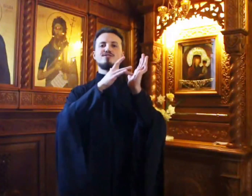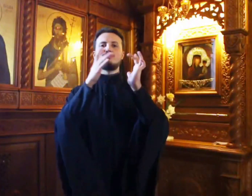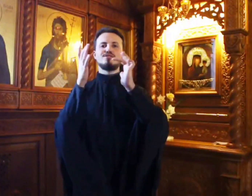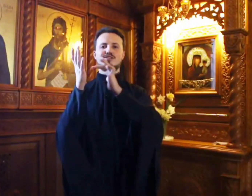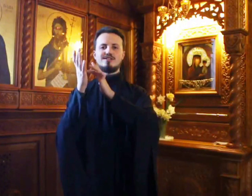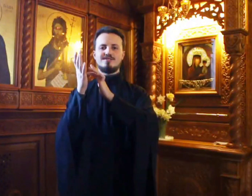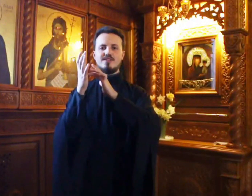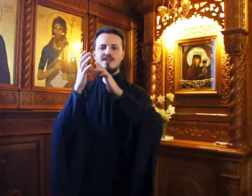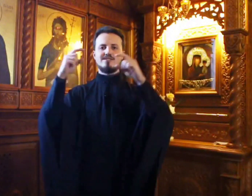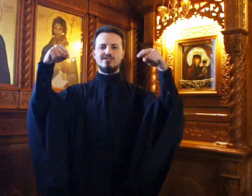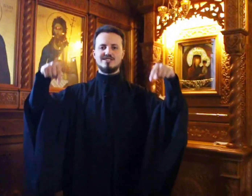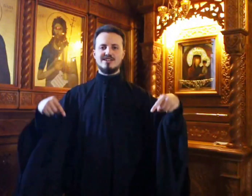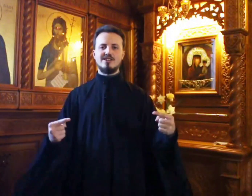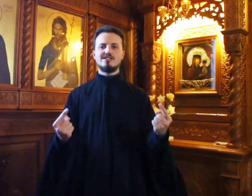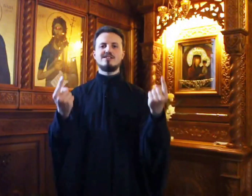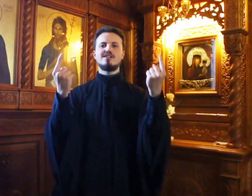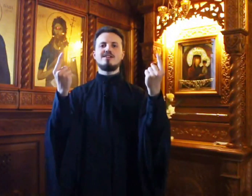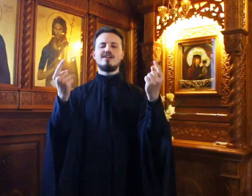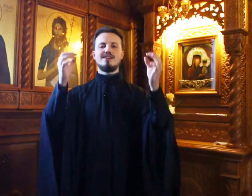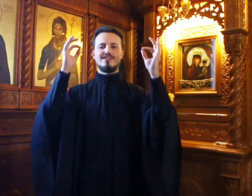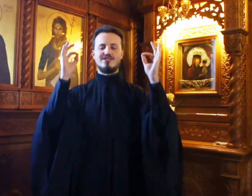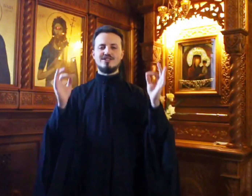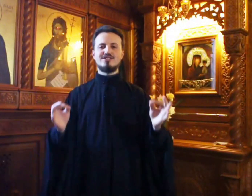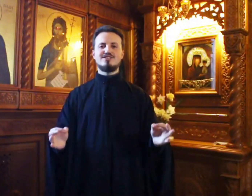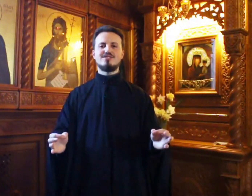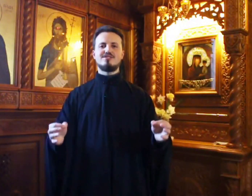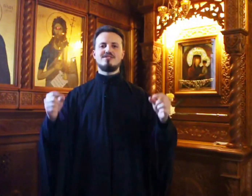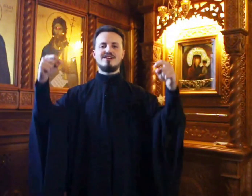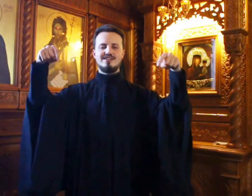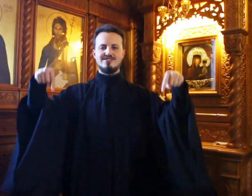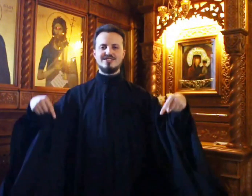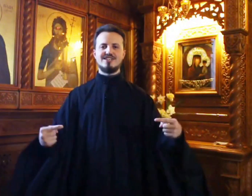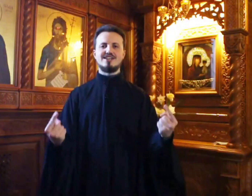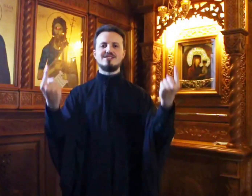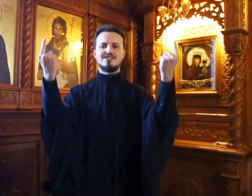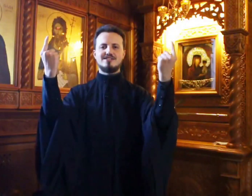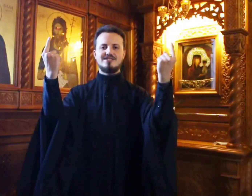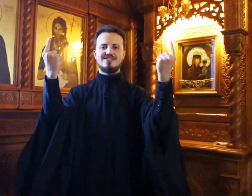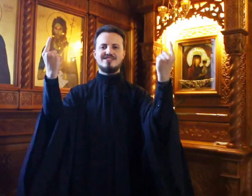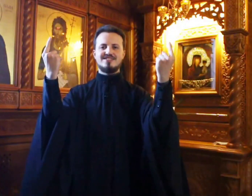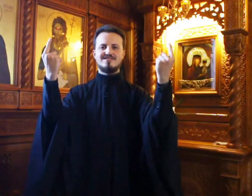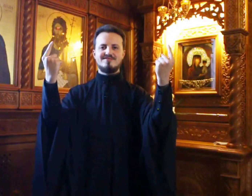Христос воскресе! Воистину воскресе!